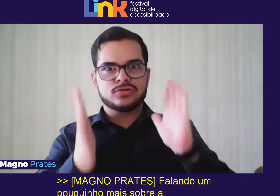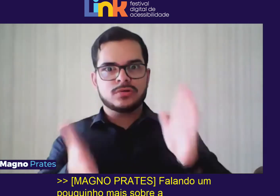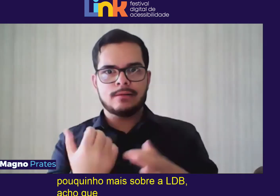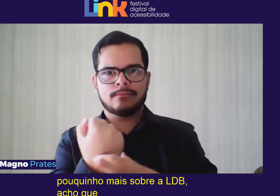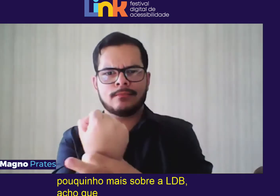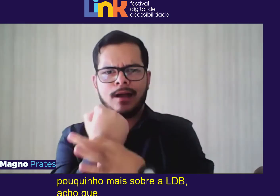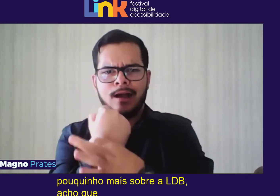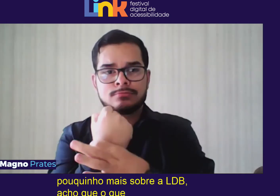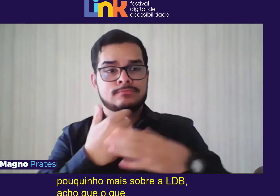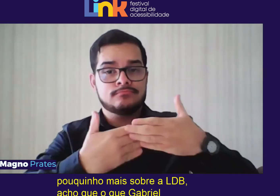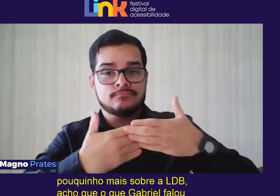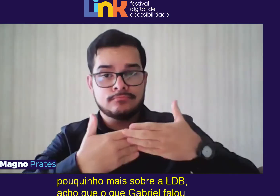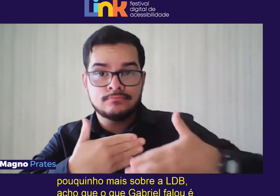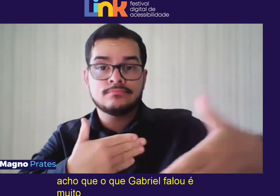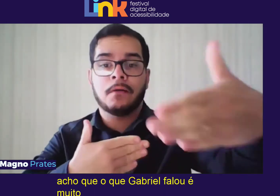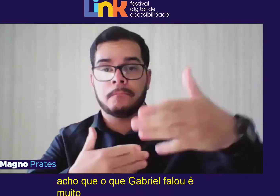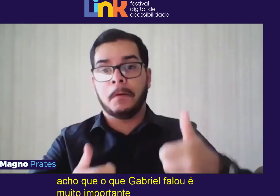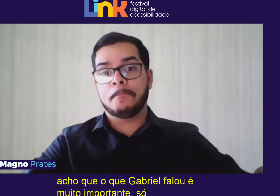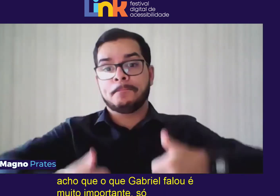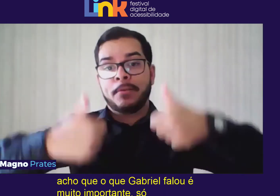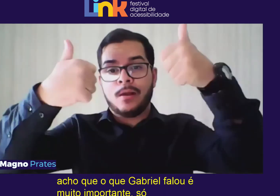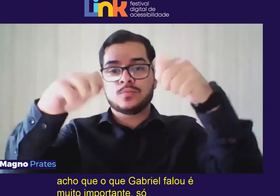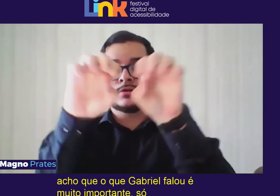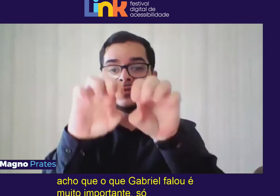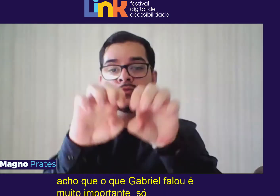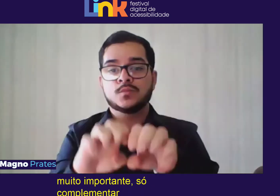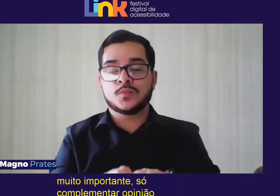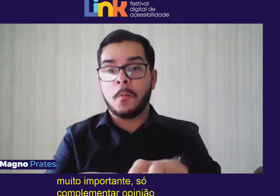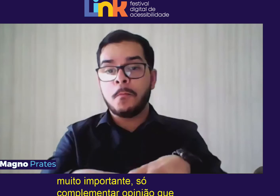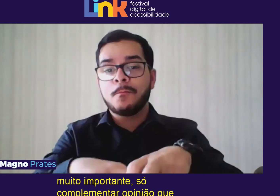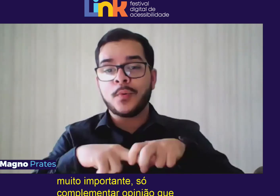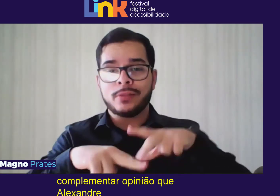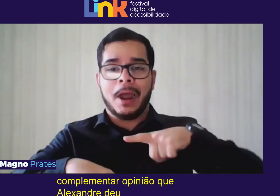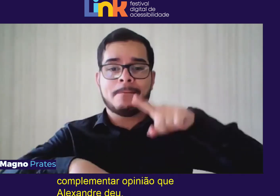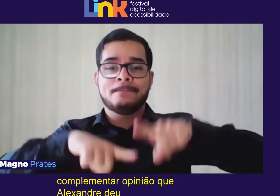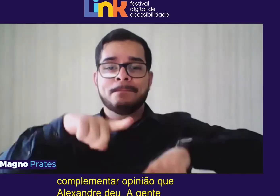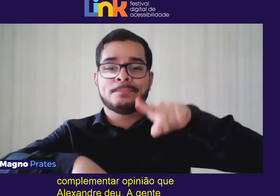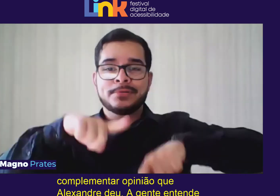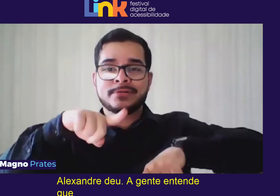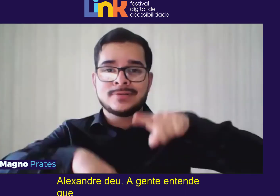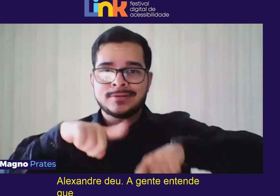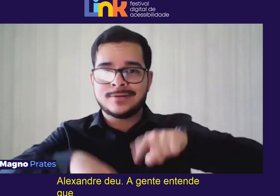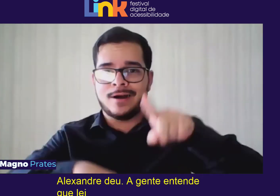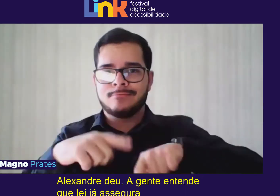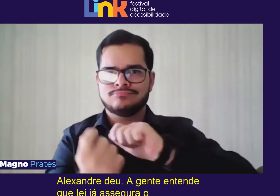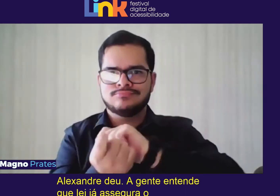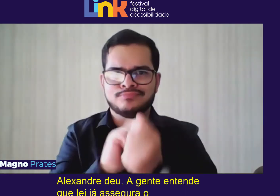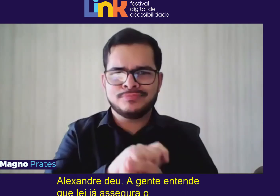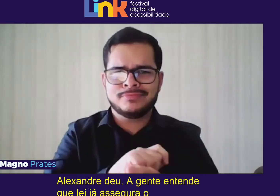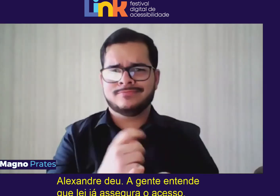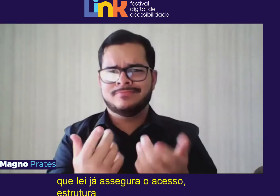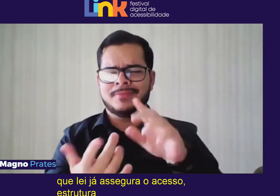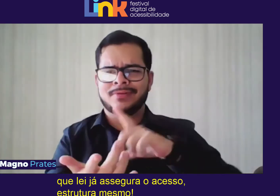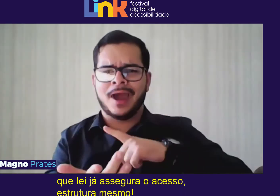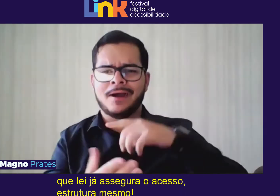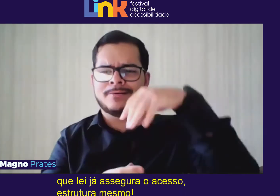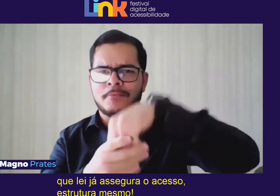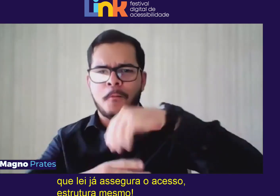A gente entende que a lei ela já assegura o acesso à estrutura mesmo, e que a gente vai ter materiais